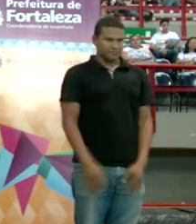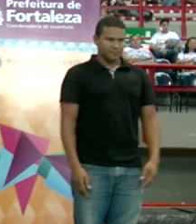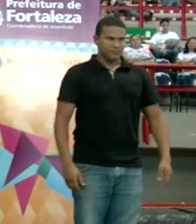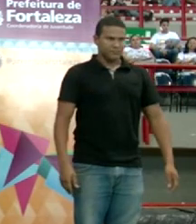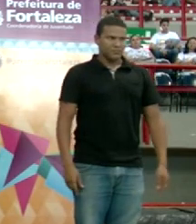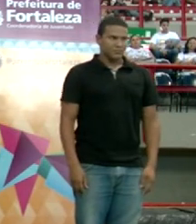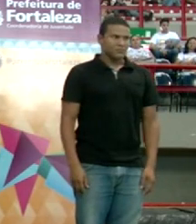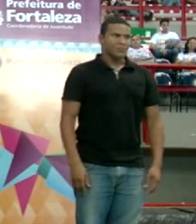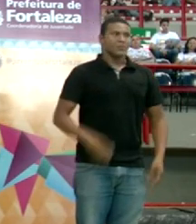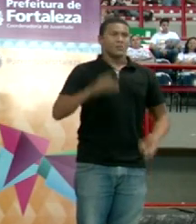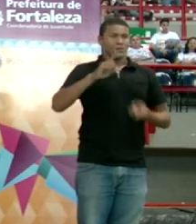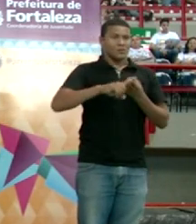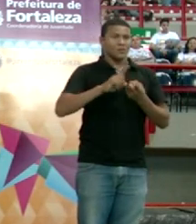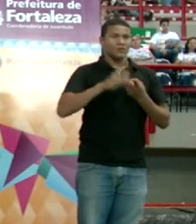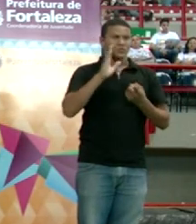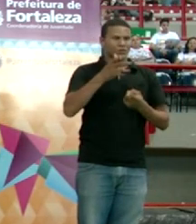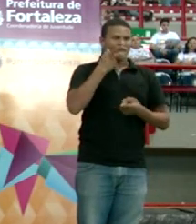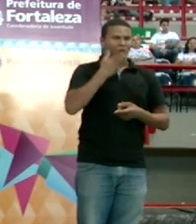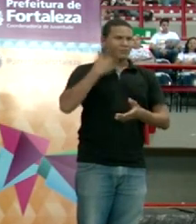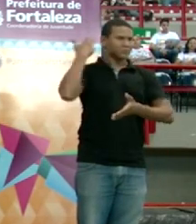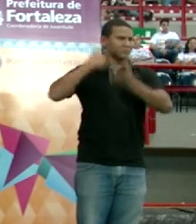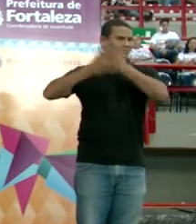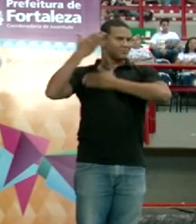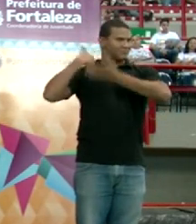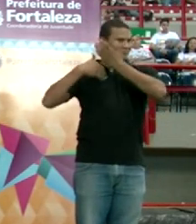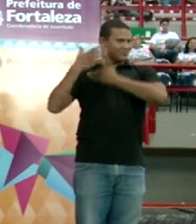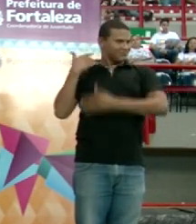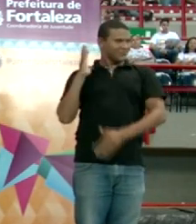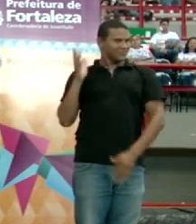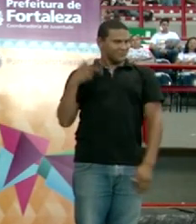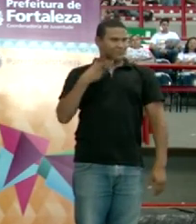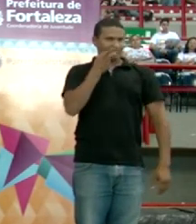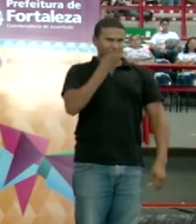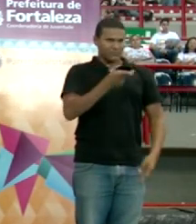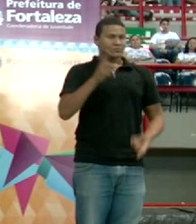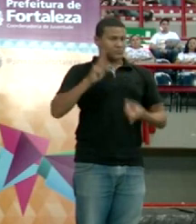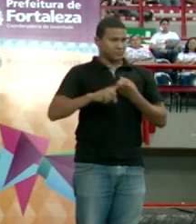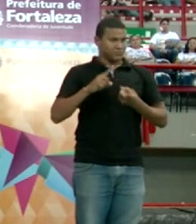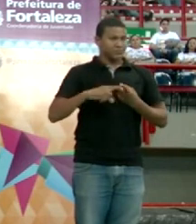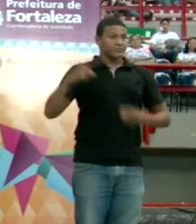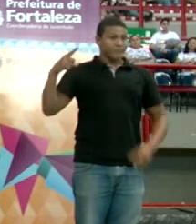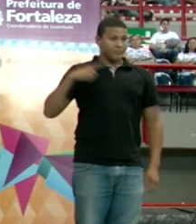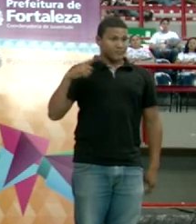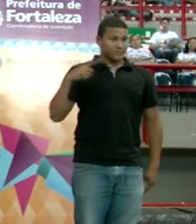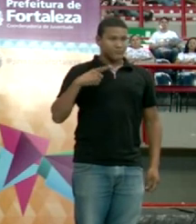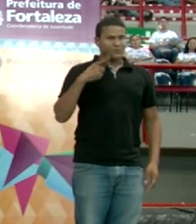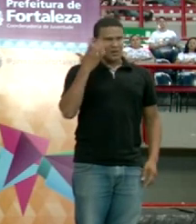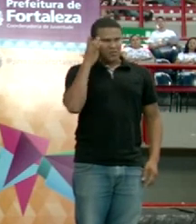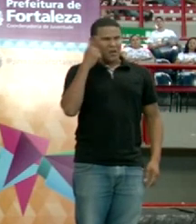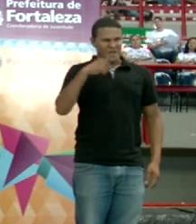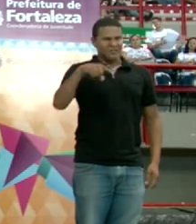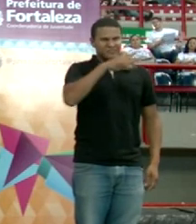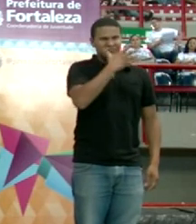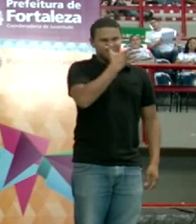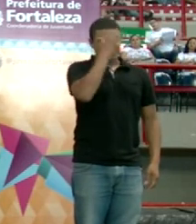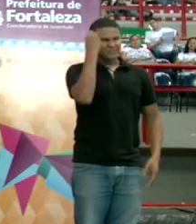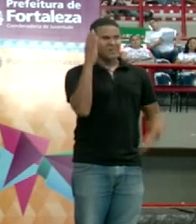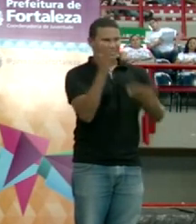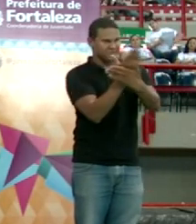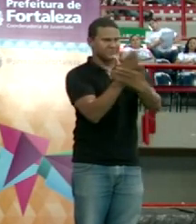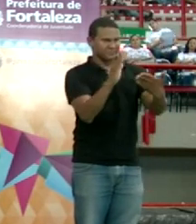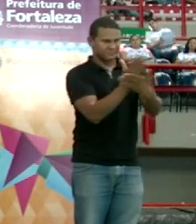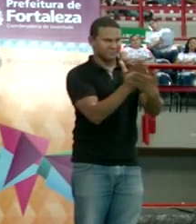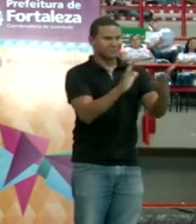Já falei aqui em outros carnavais, mas uma coisa que eu sei que tem no mundo é a amnésia, então eu vou dizer de novo.